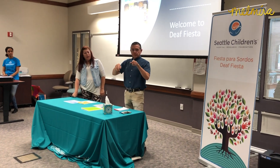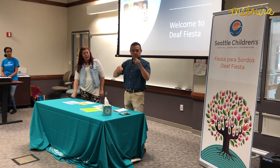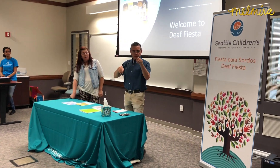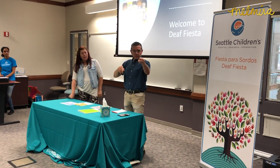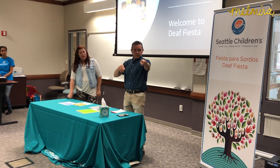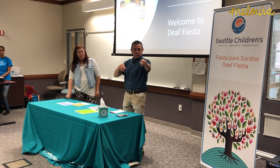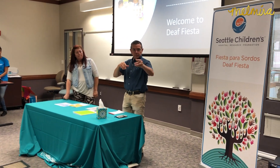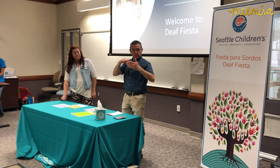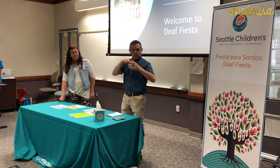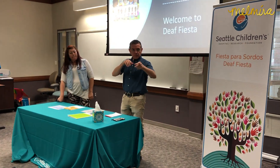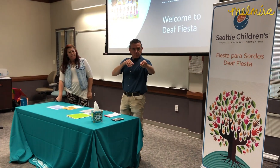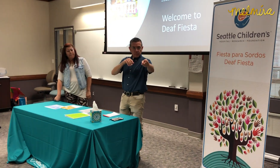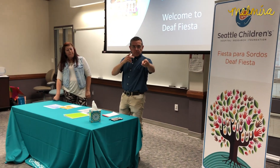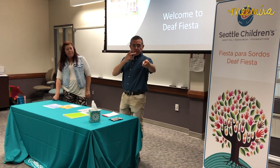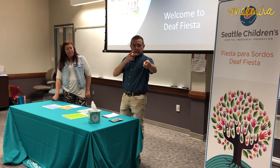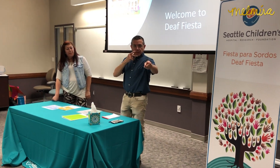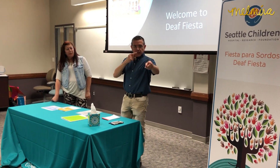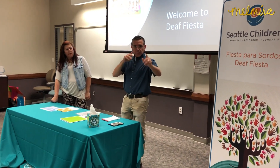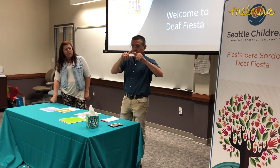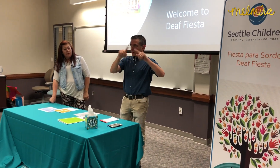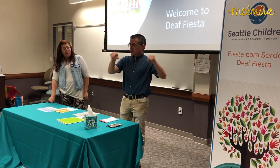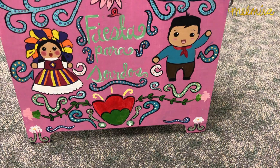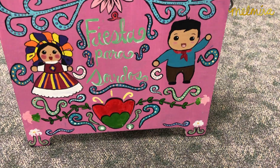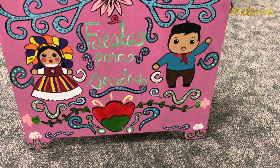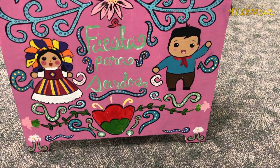Y ella fue la que pintó este cartelcito aquí.